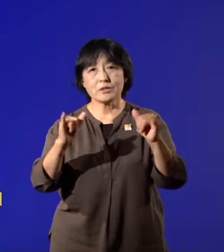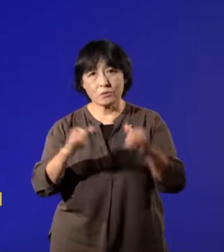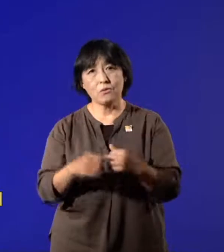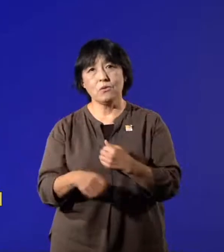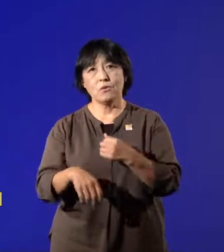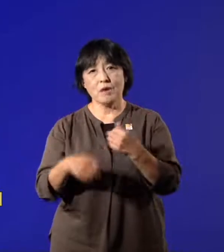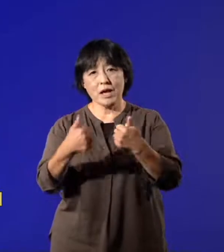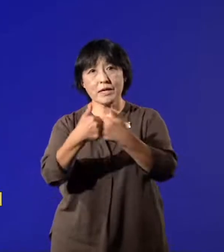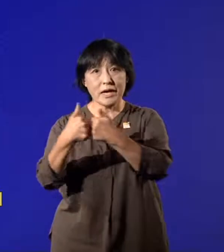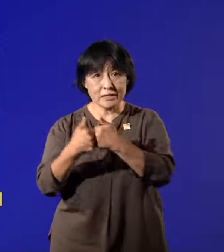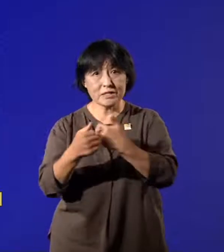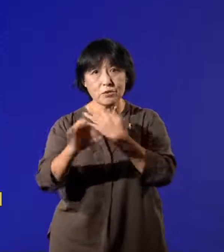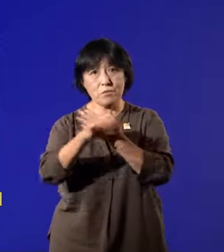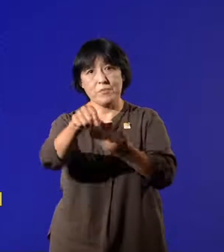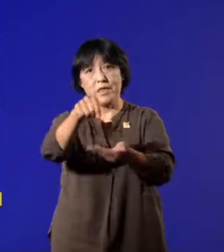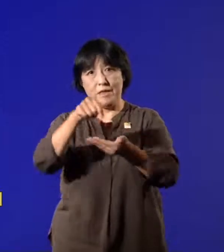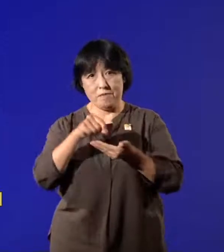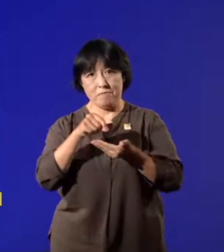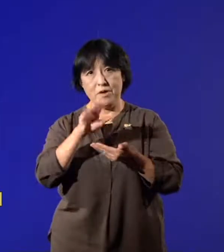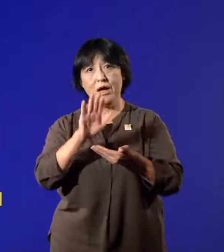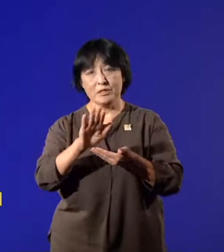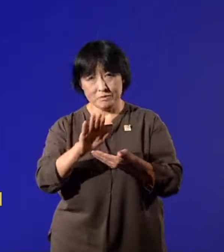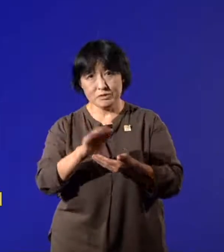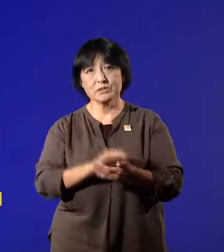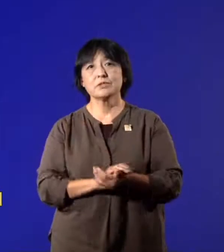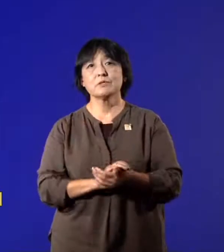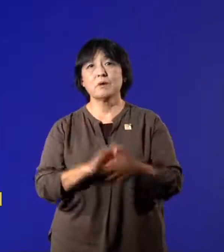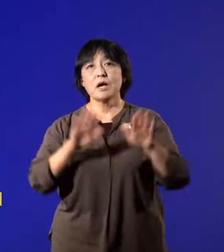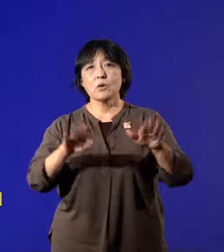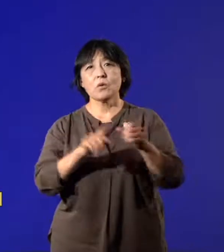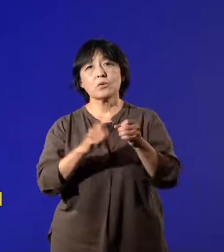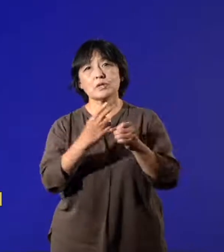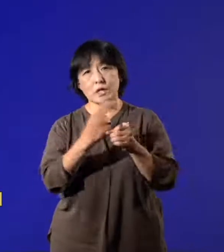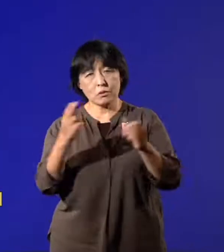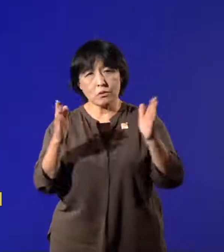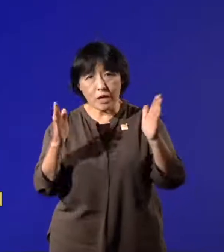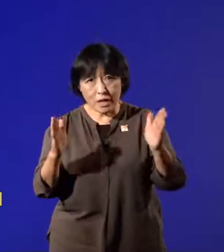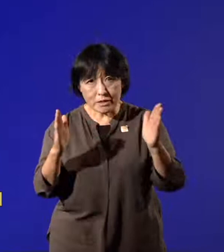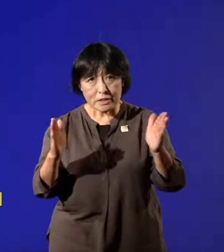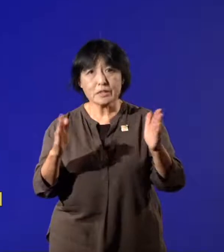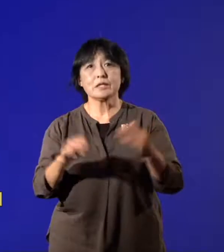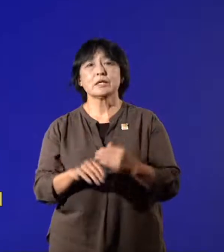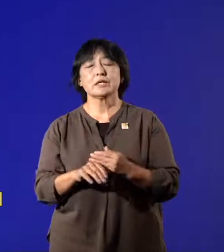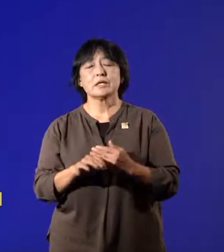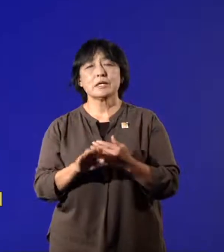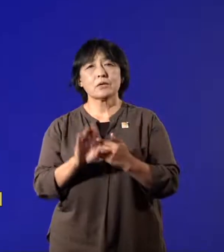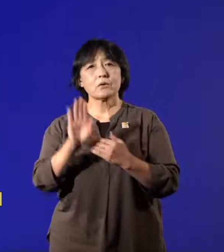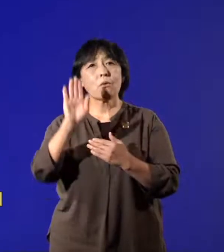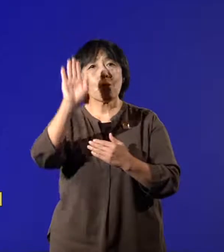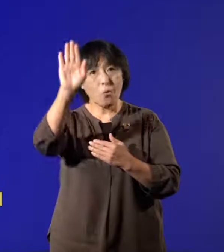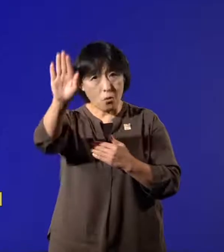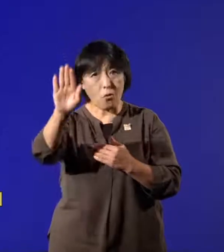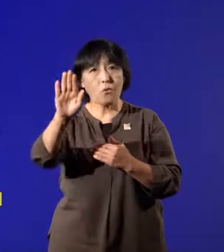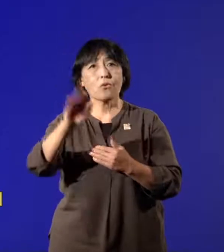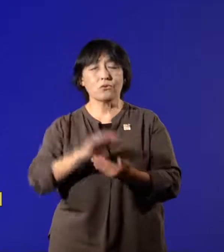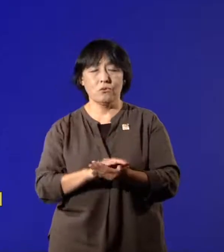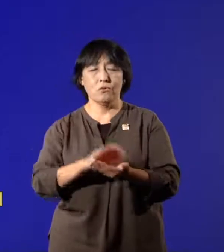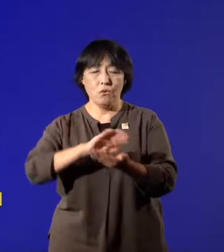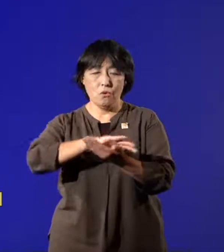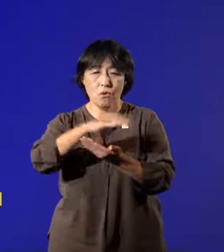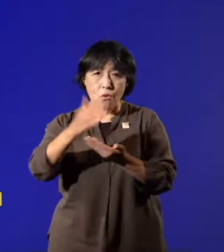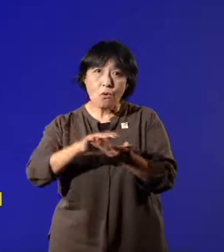をいただいております。まあ、そういう意味では今年度中にですね、今後の丘珠空港の将来